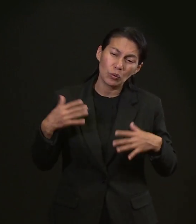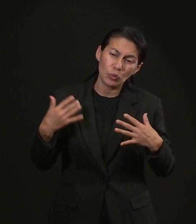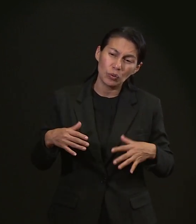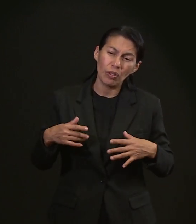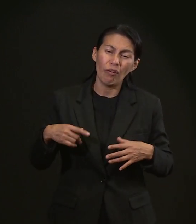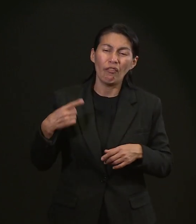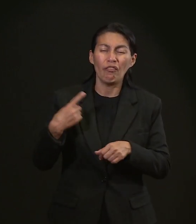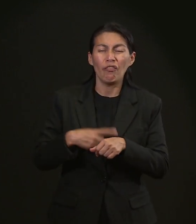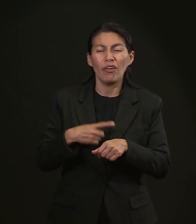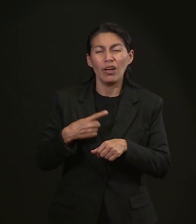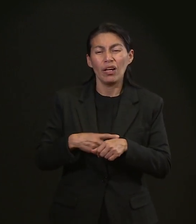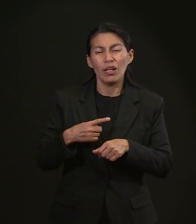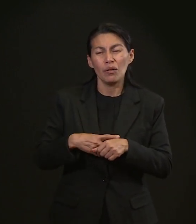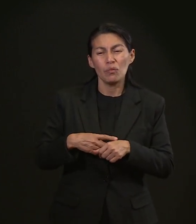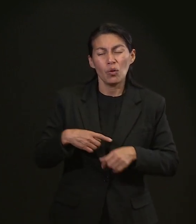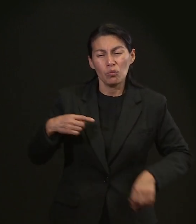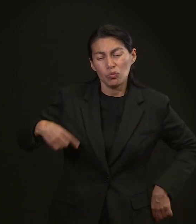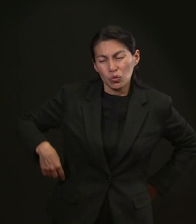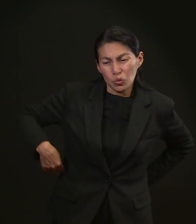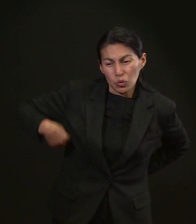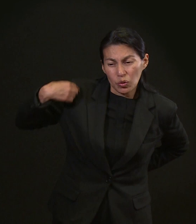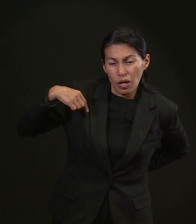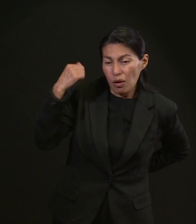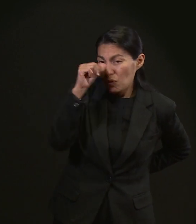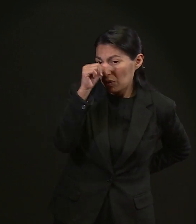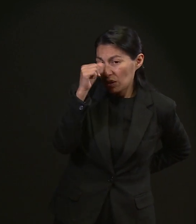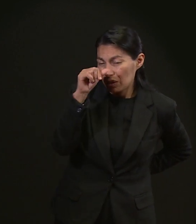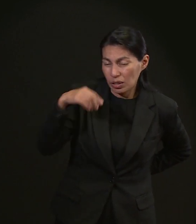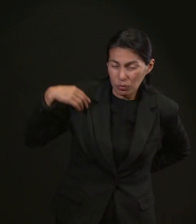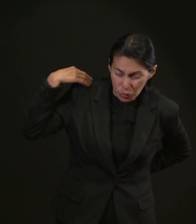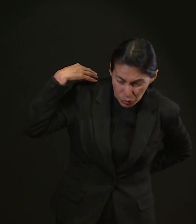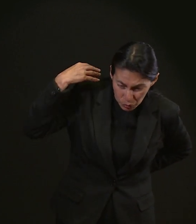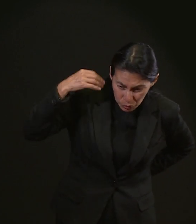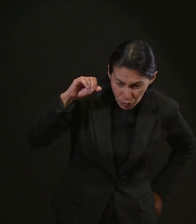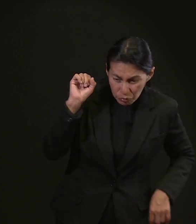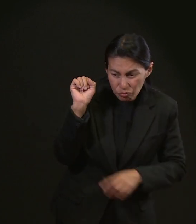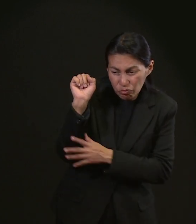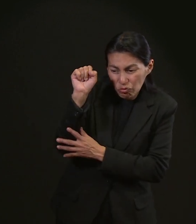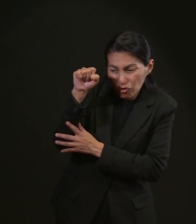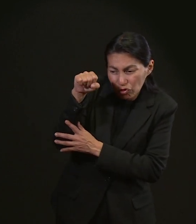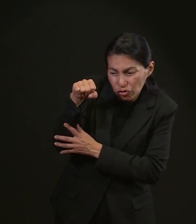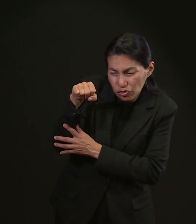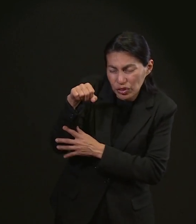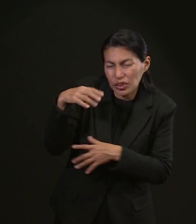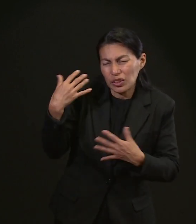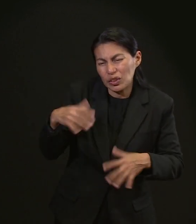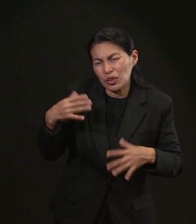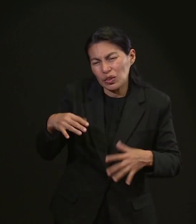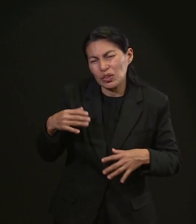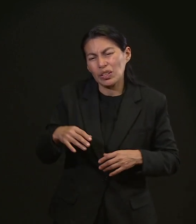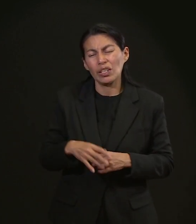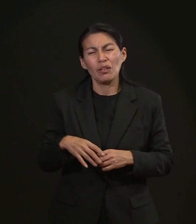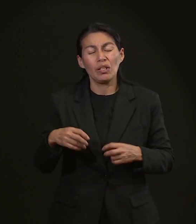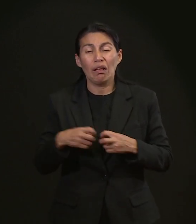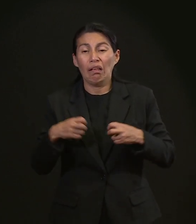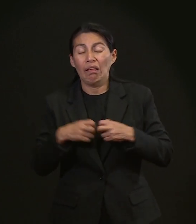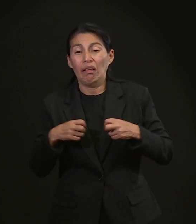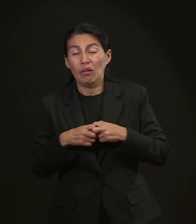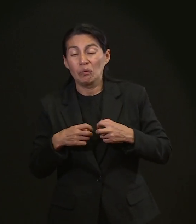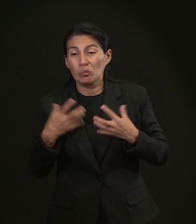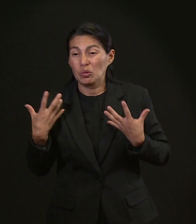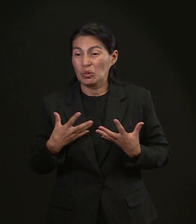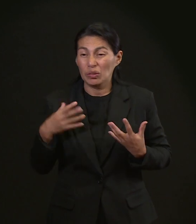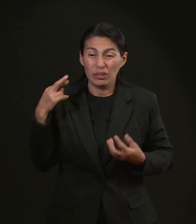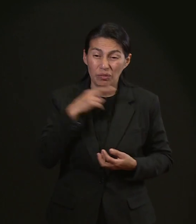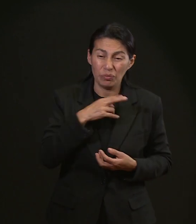es autista y tiene su columna muy inclinada también padece de esquizofrenia también